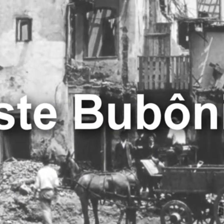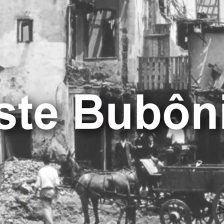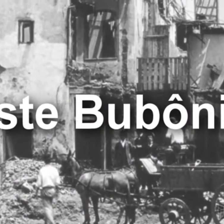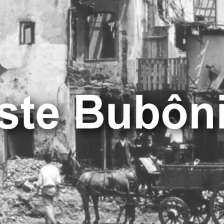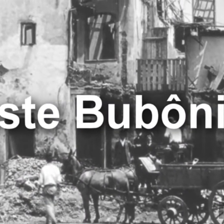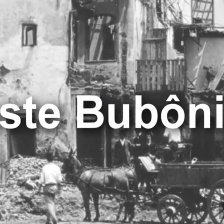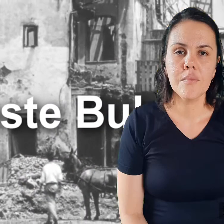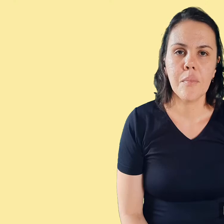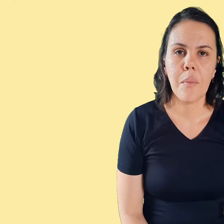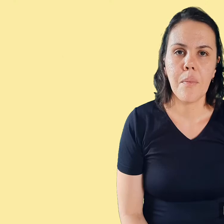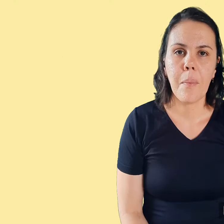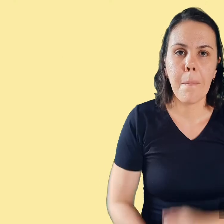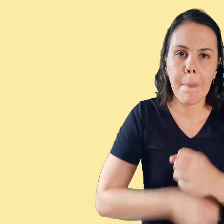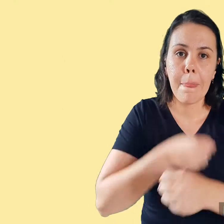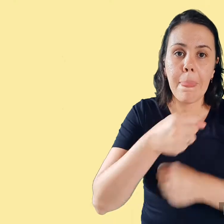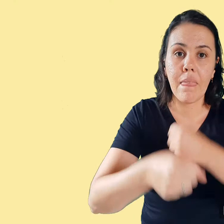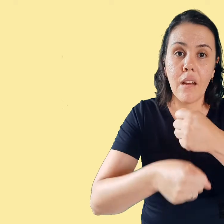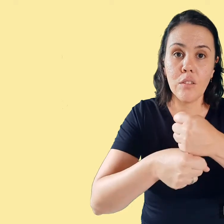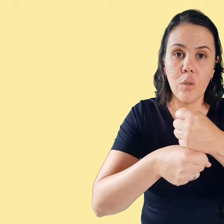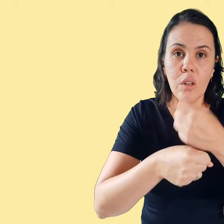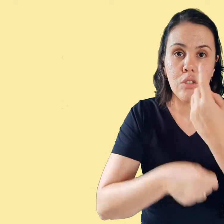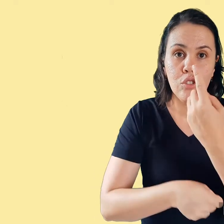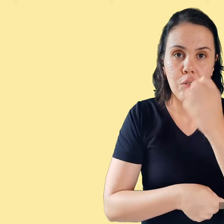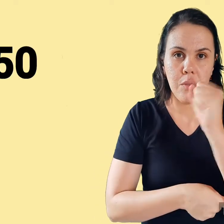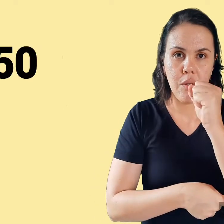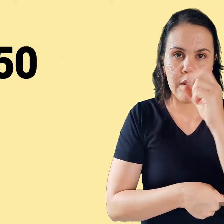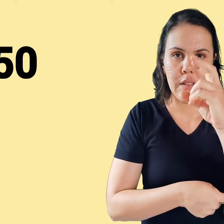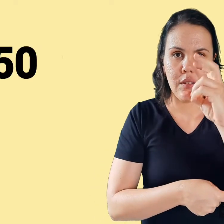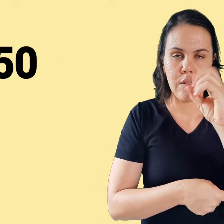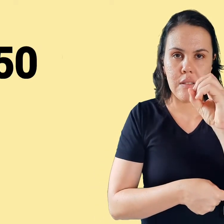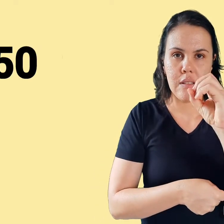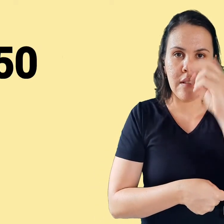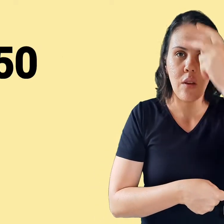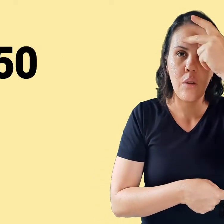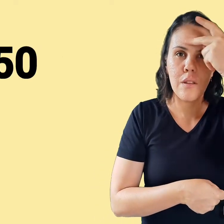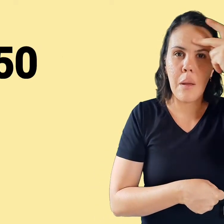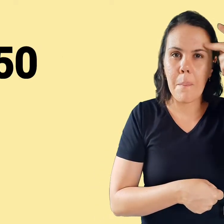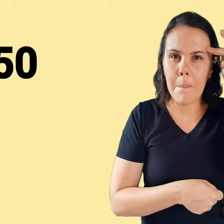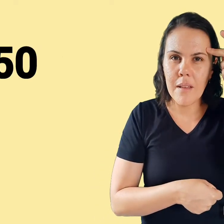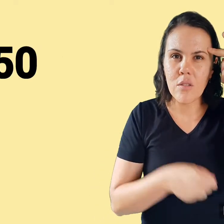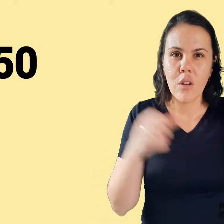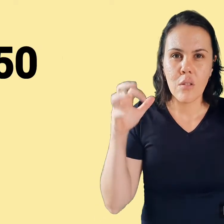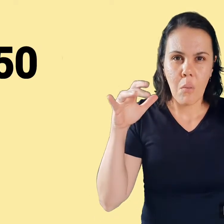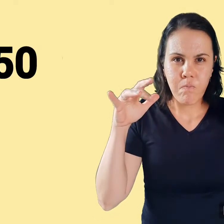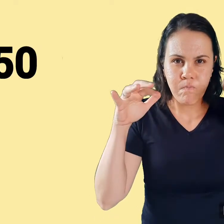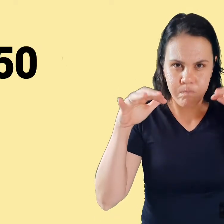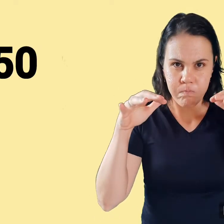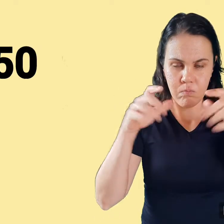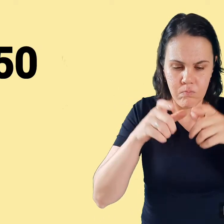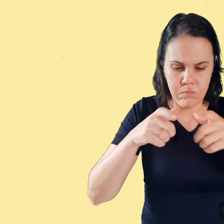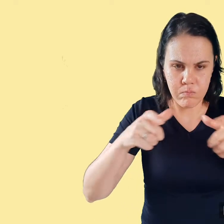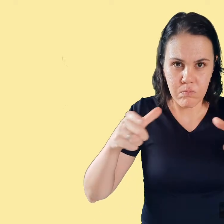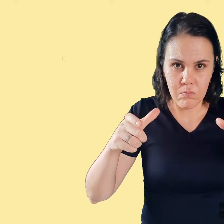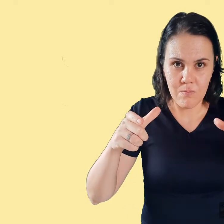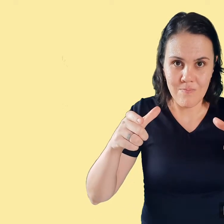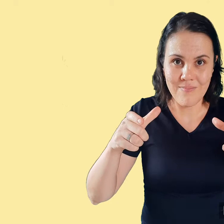No ano de 1850, as pessoas que vieram para cá, elas tinham muitos